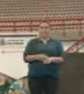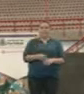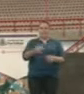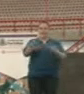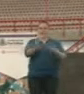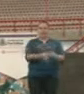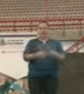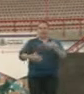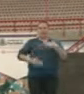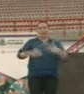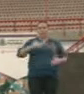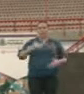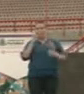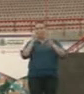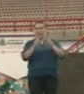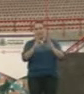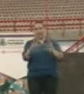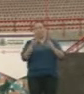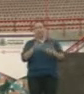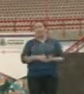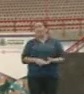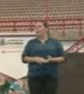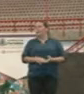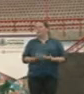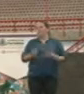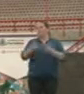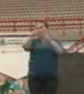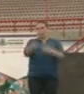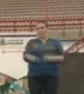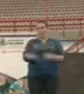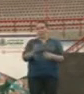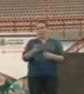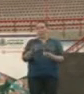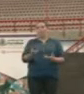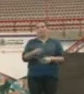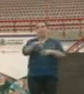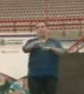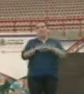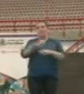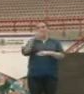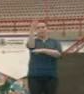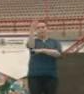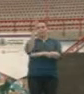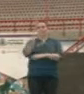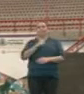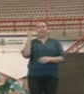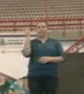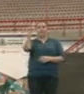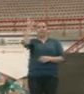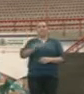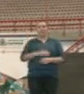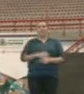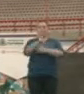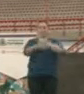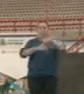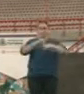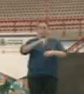marca. Tá certo? Esse é como se fosse o tapete deles. Então a madeira tem valor. Tá? Portugal tem